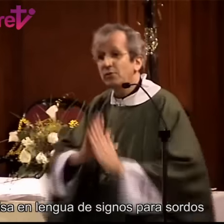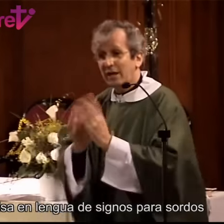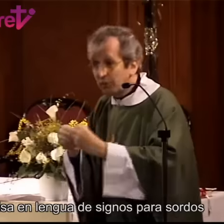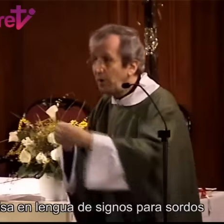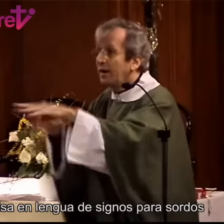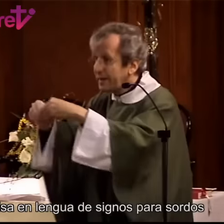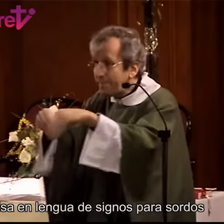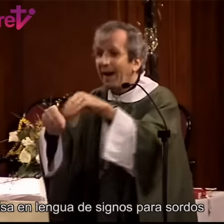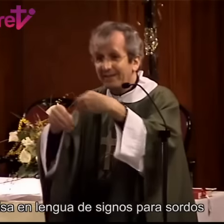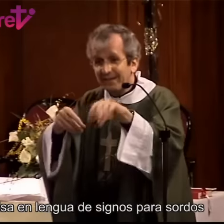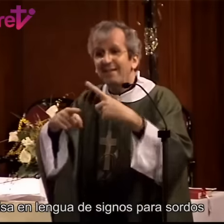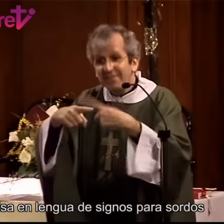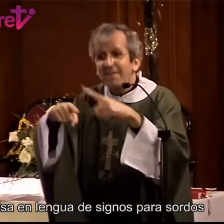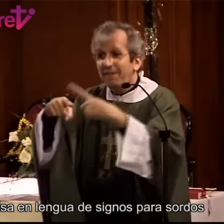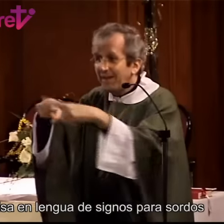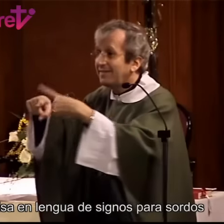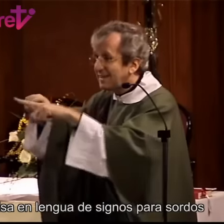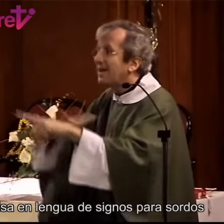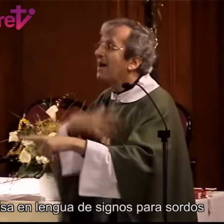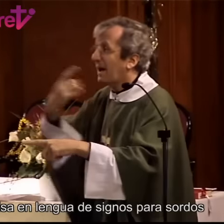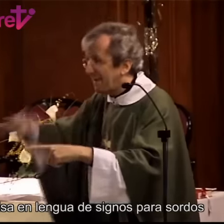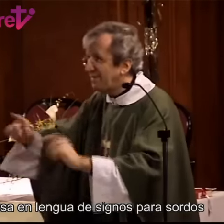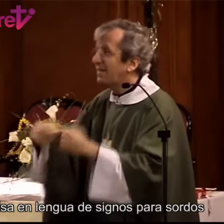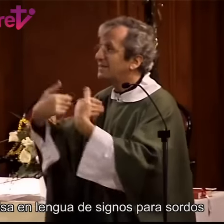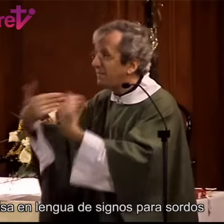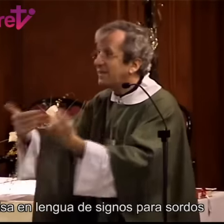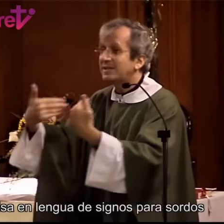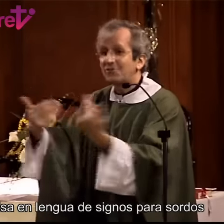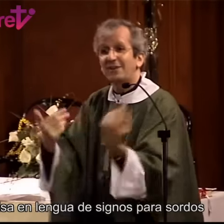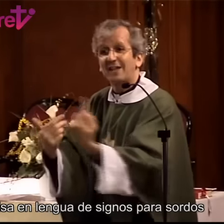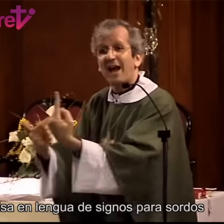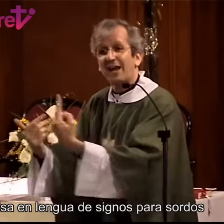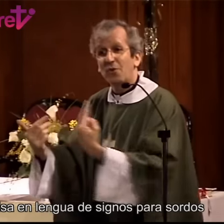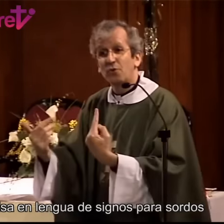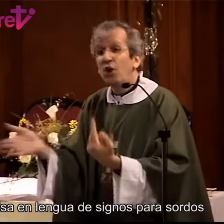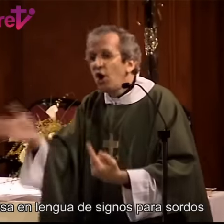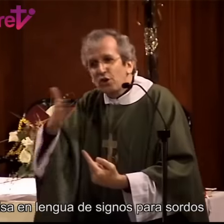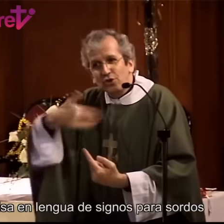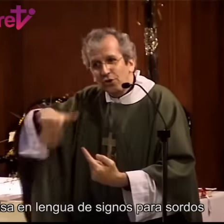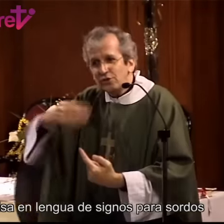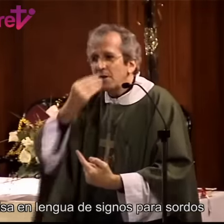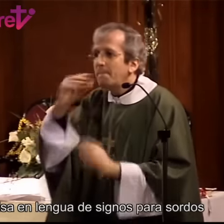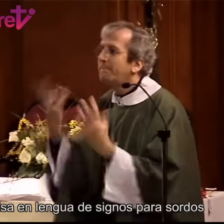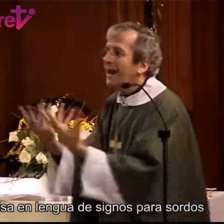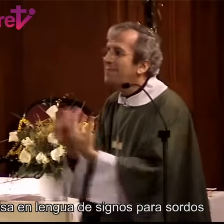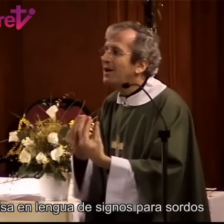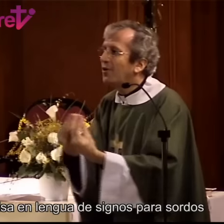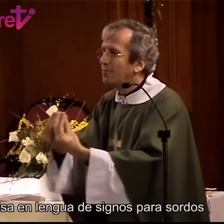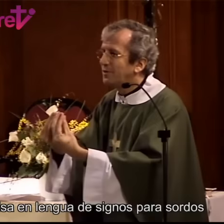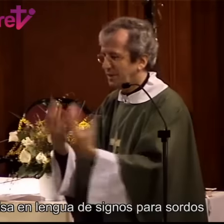Santo, reparte diferentes capacidades, diferentes dones a cada uno. Todos para el bien común. Es decir,